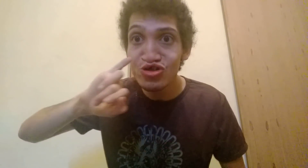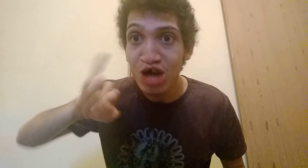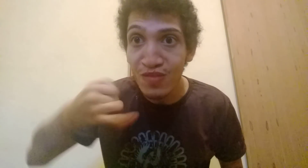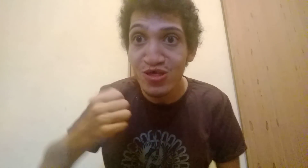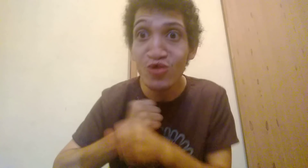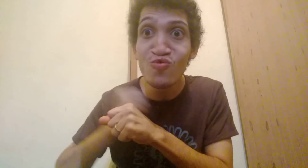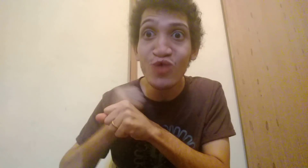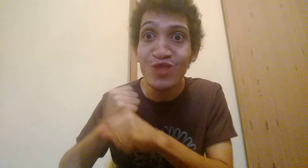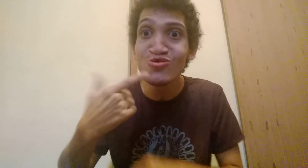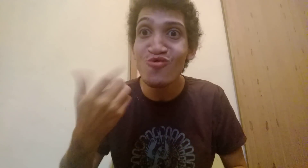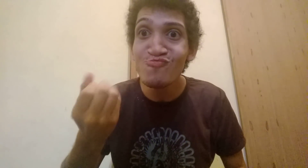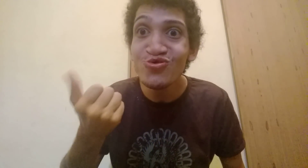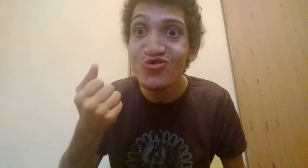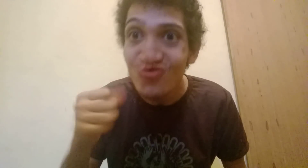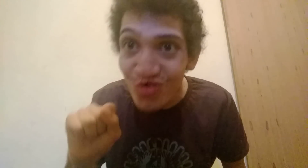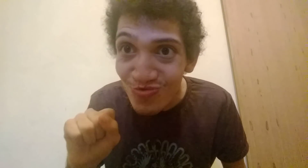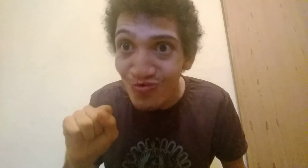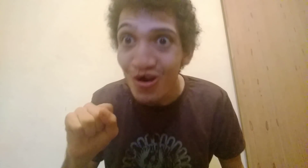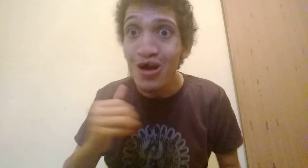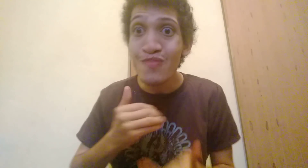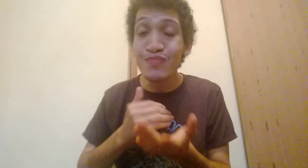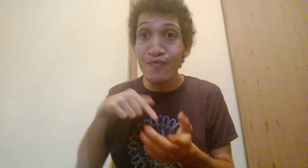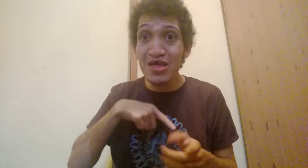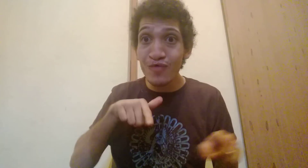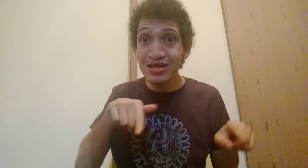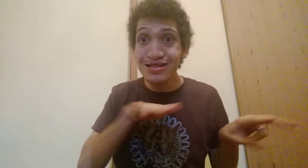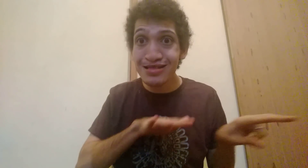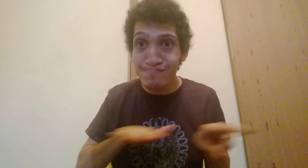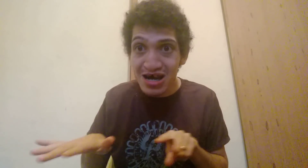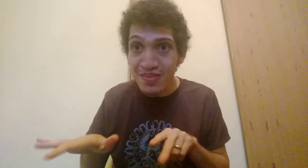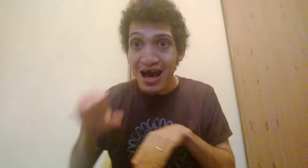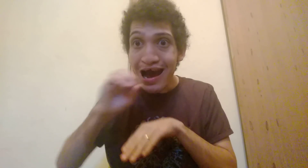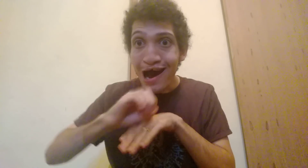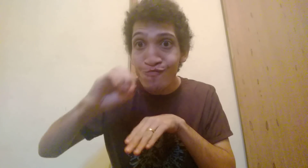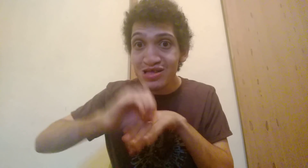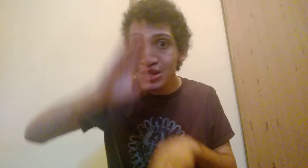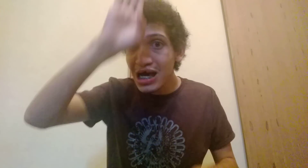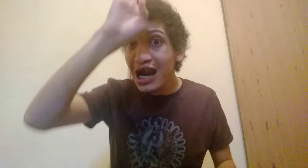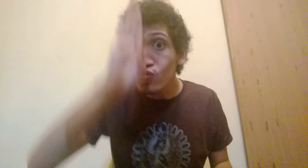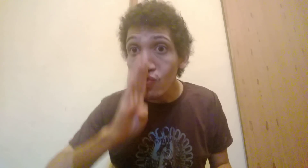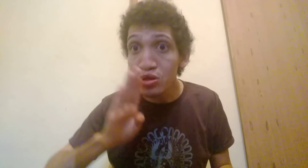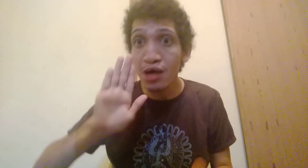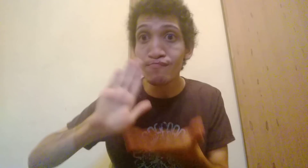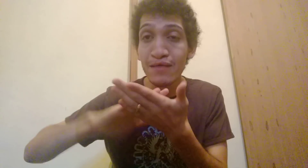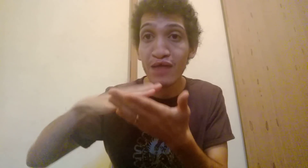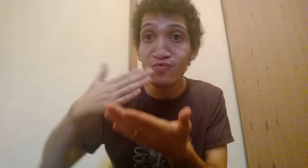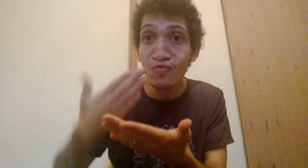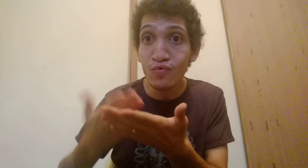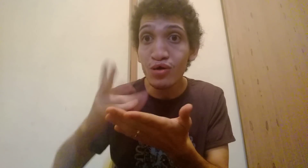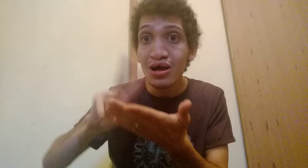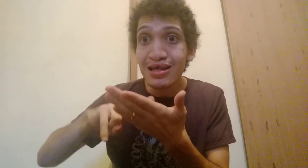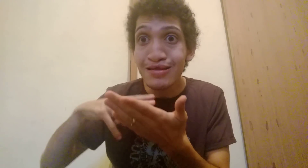de janeiro do ano de 2018. Está tendo essa semana a opção gratuita para tradutor e